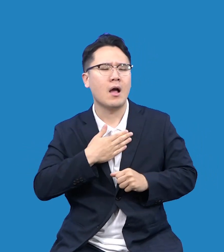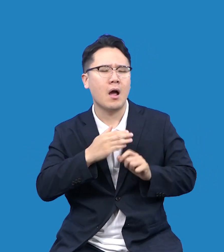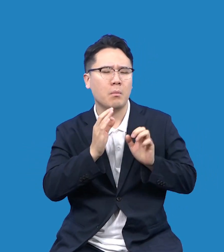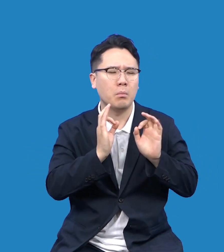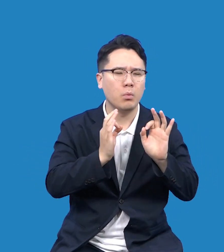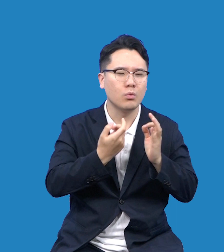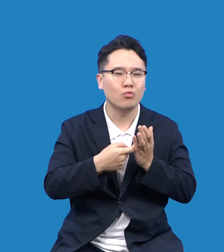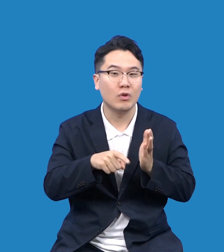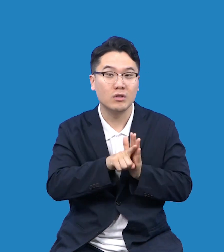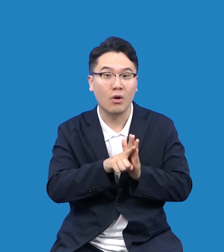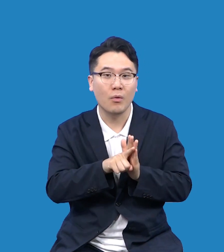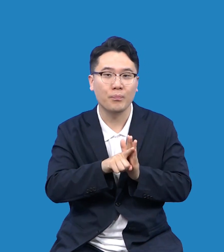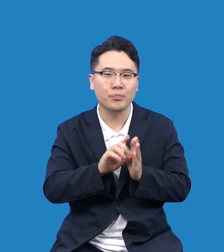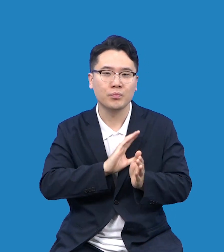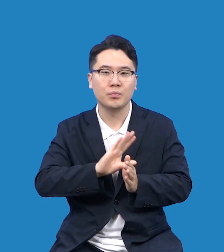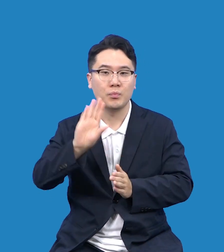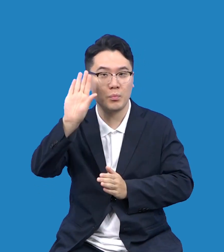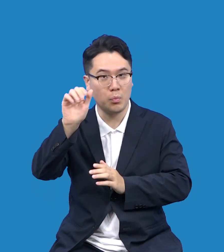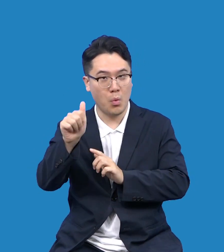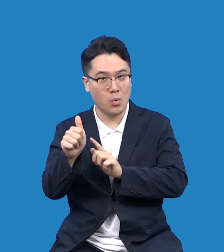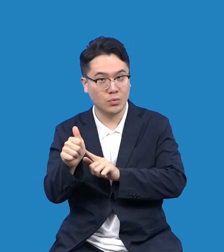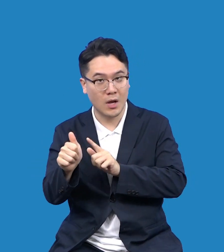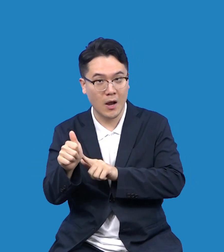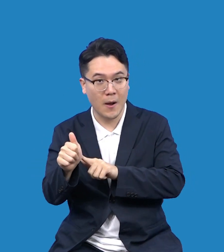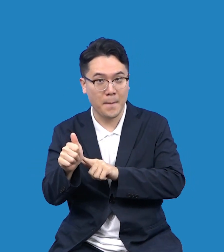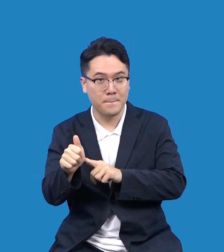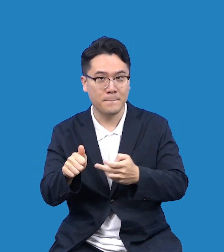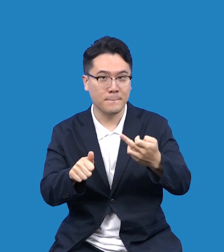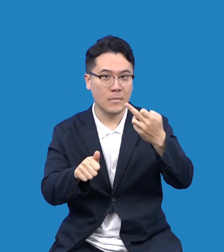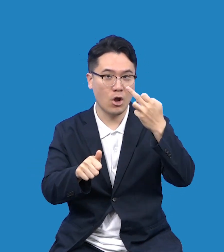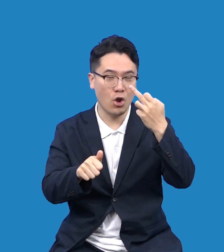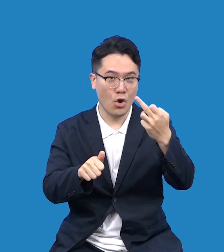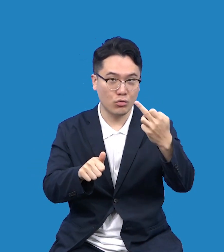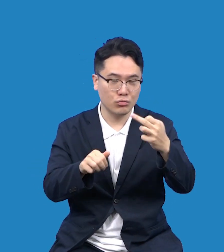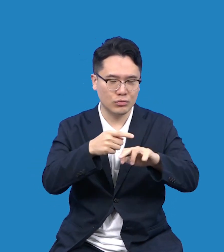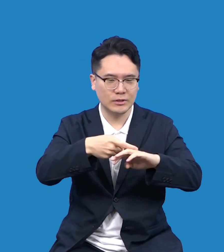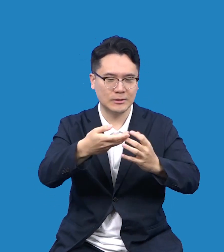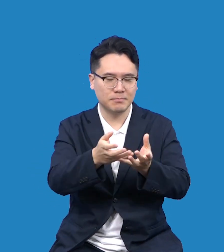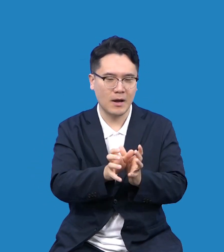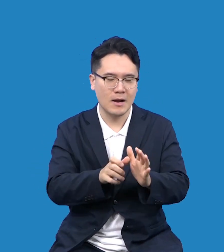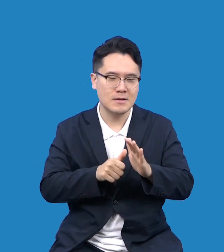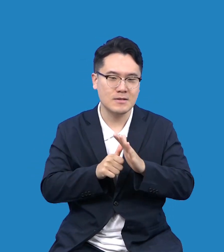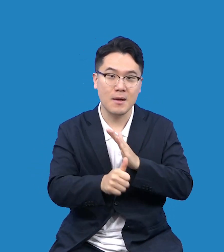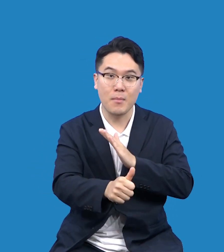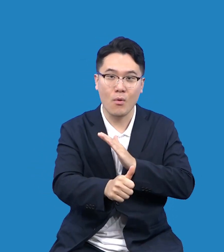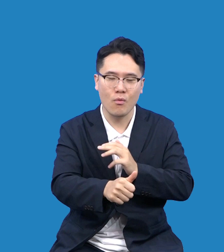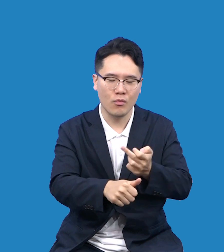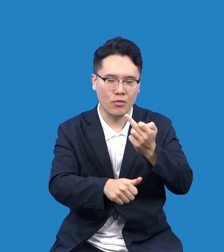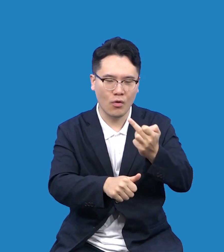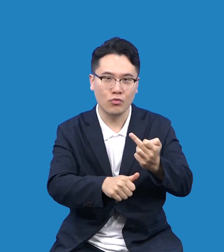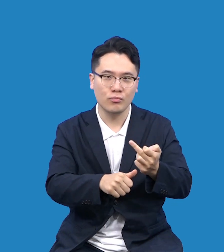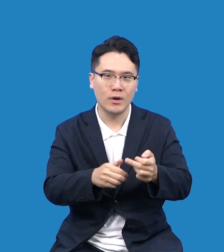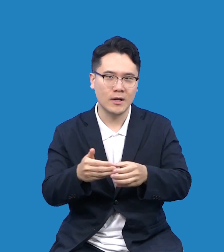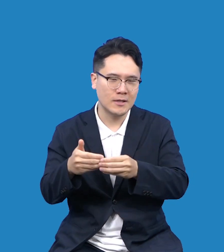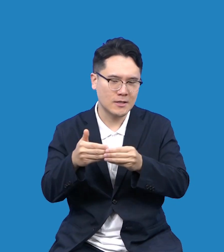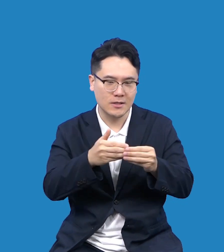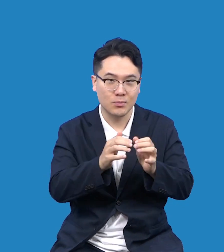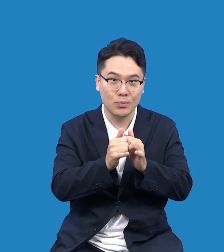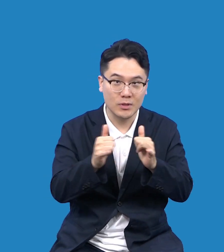이스라엘 12지파를 대표하는 12명의 리더를 정탐꾼으로